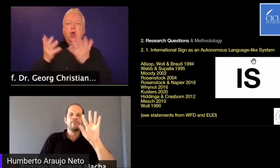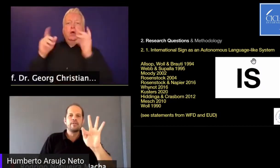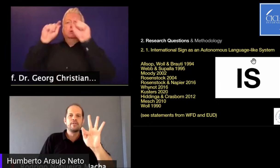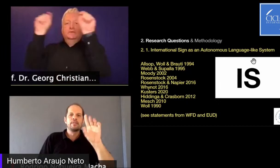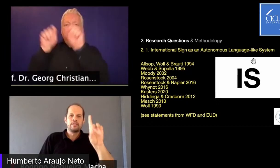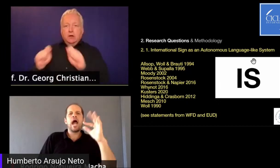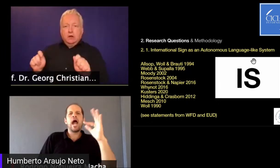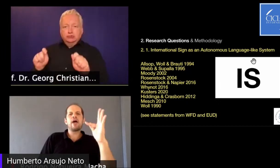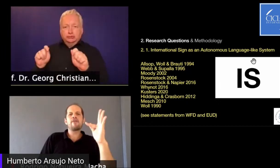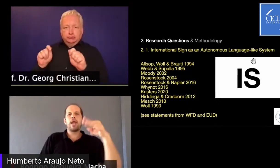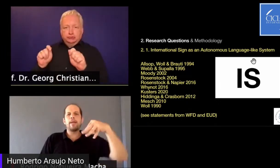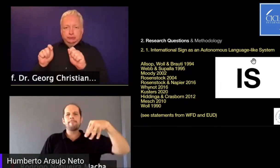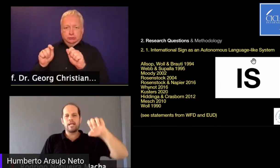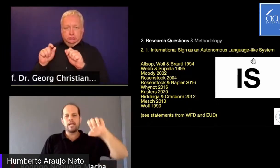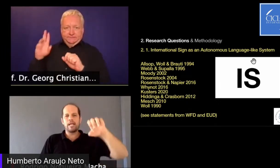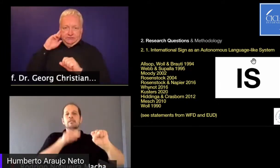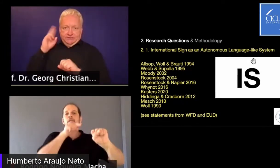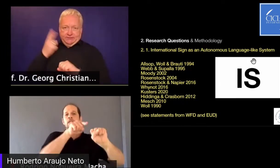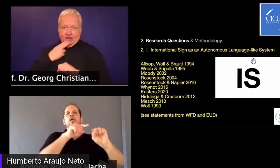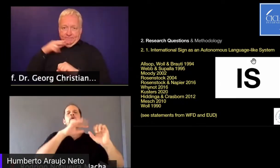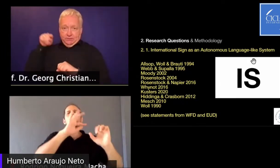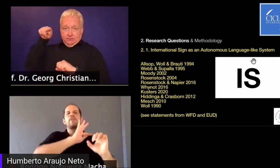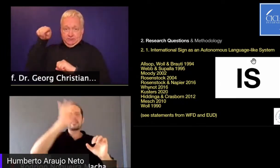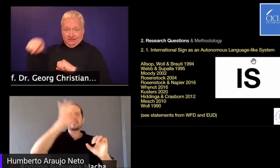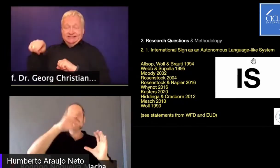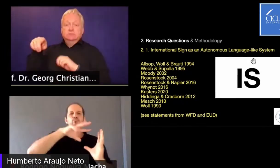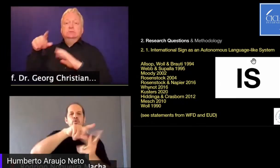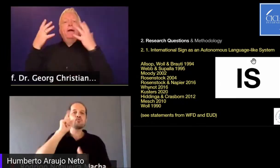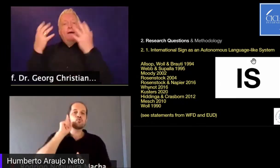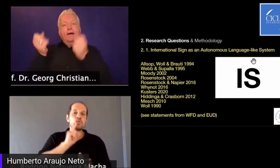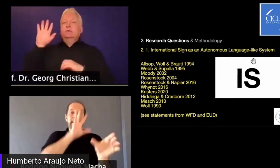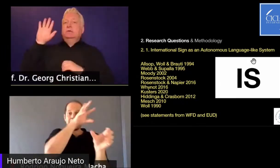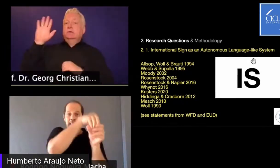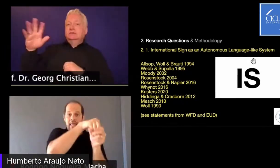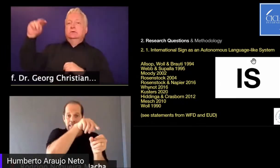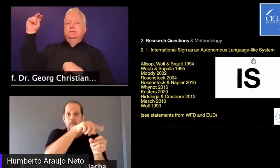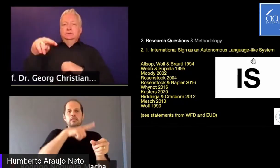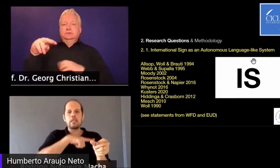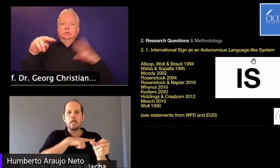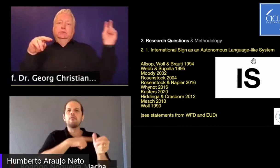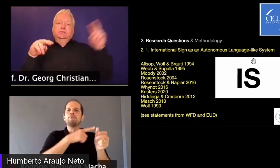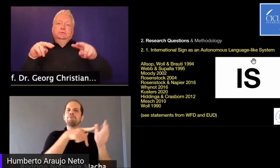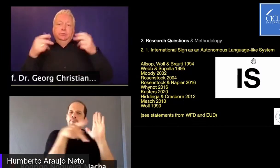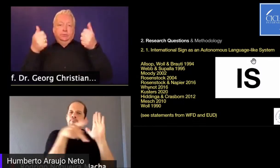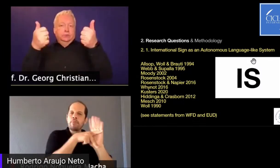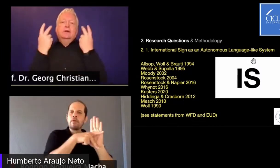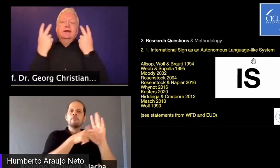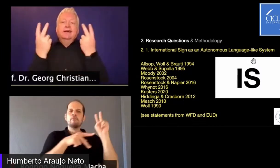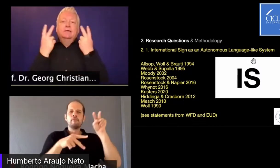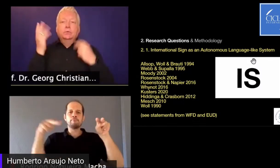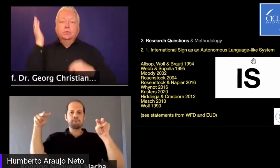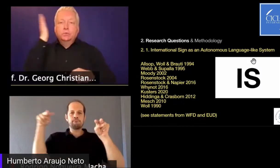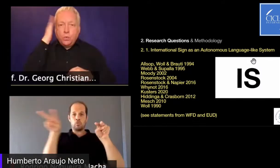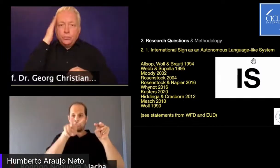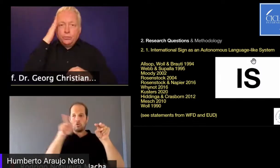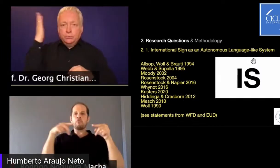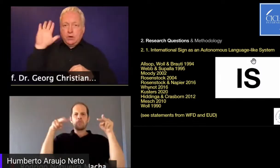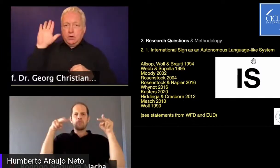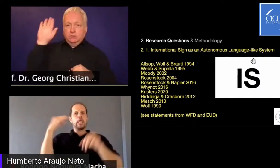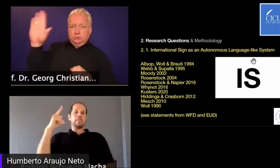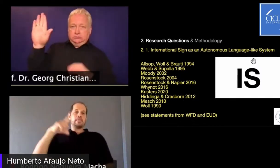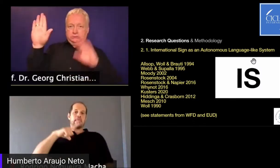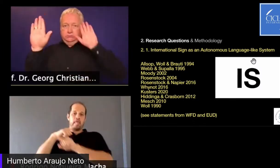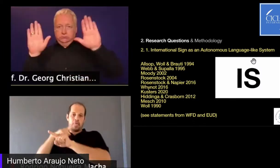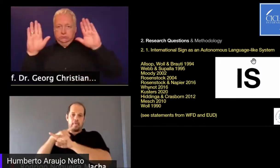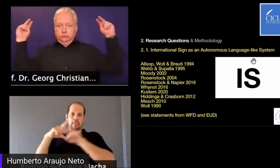algumas definições a respeito desse sistema na Federação Mundial dos Surdos, na União Europeia dos Surdos, que olha para